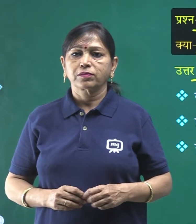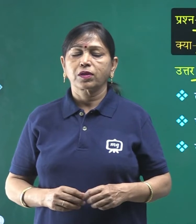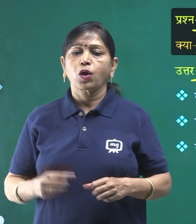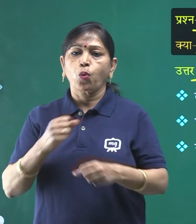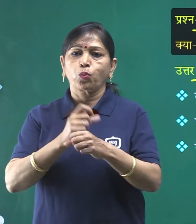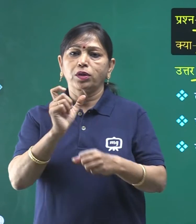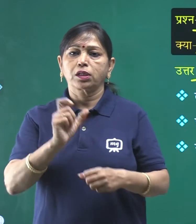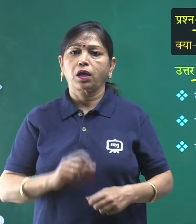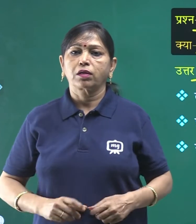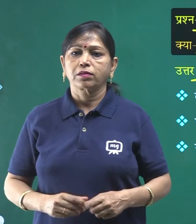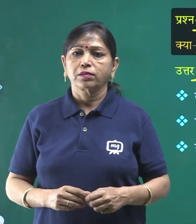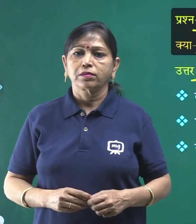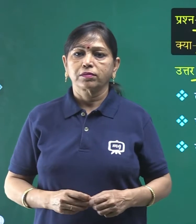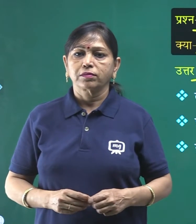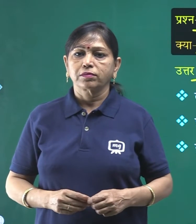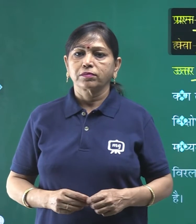गुणता।